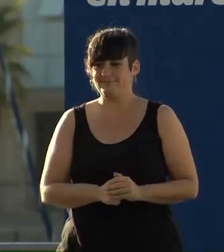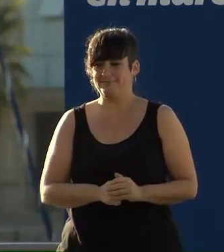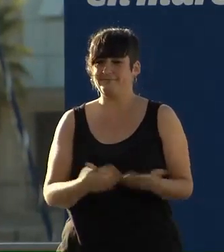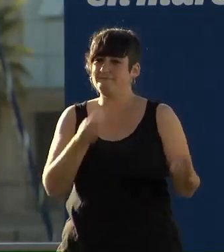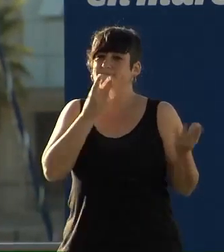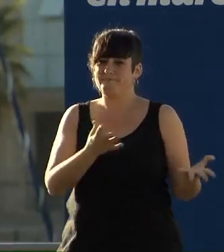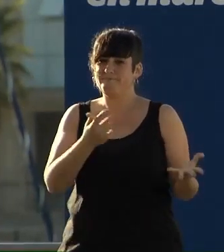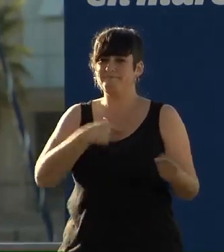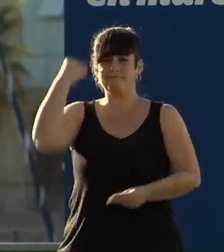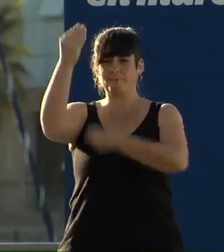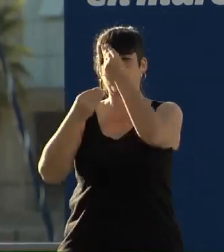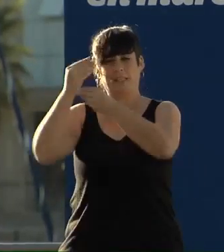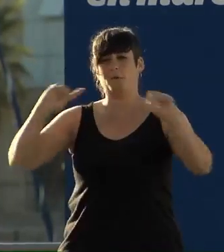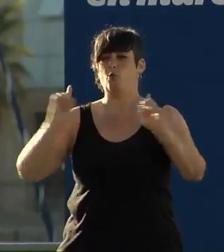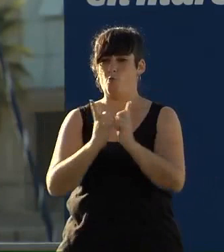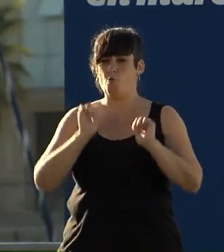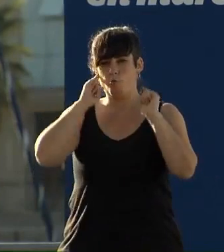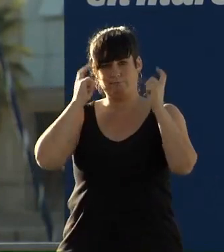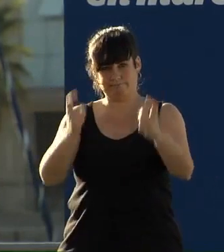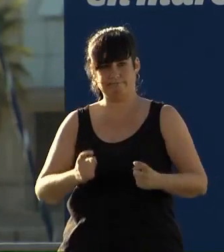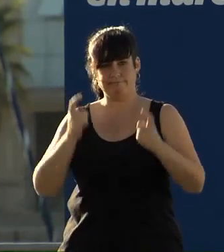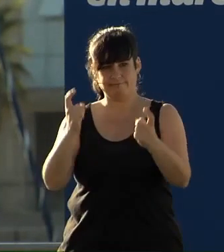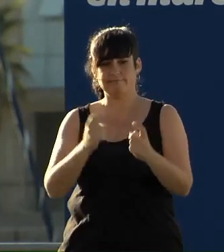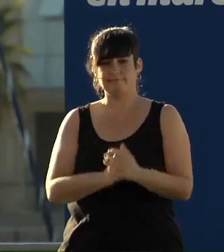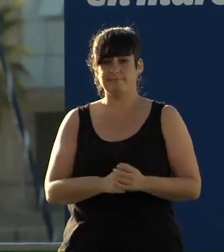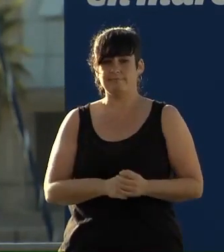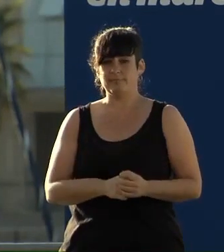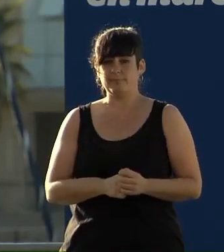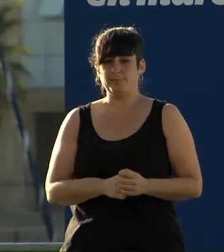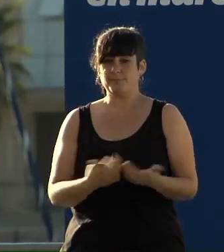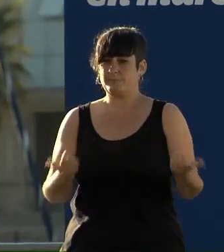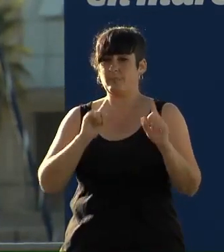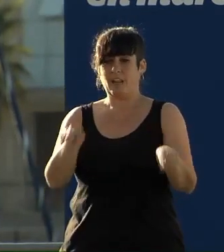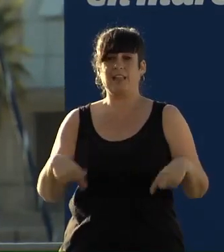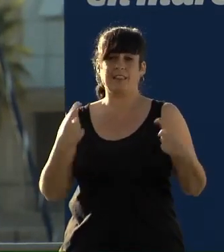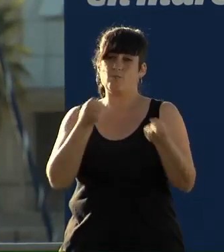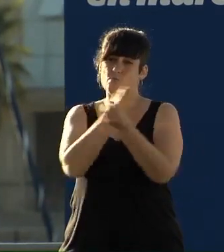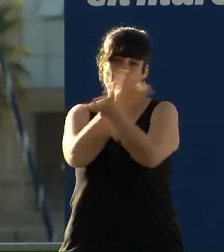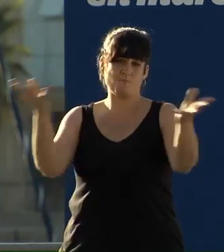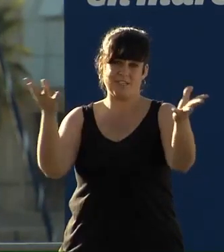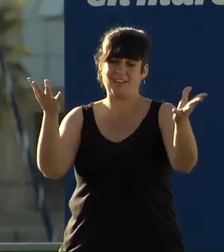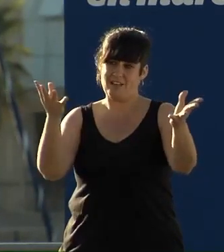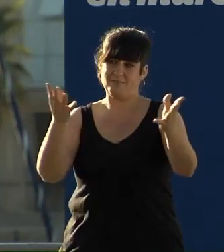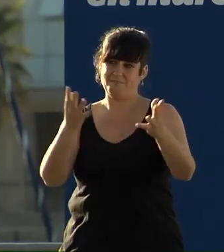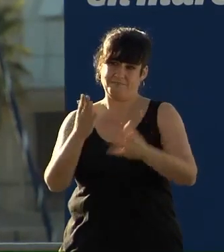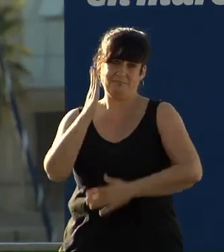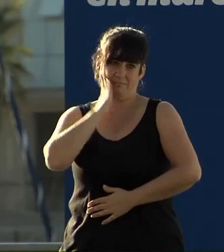vou facer unha breve reflexión e logo enviar unha mensaxe moi cordial.